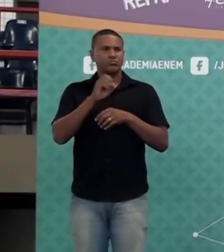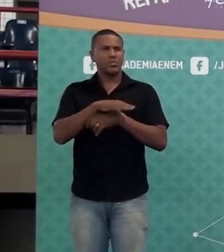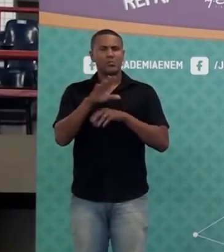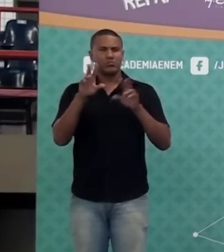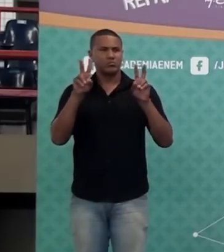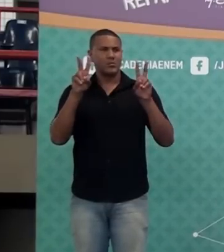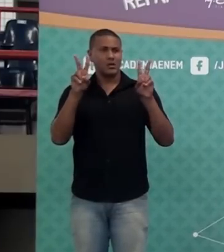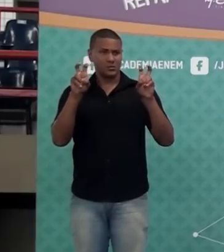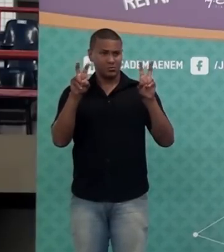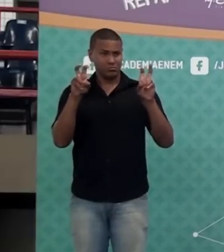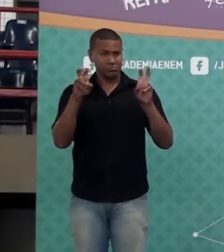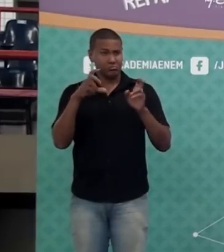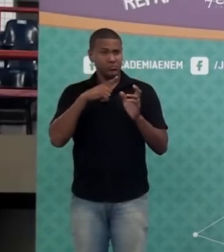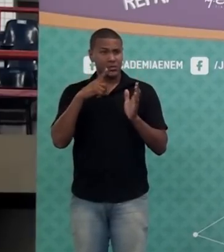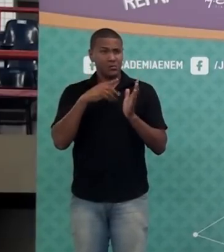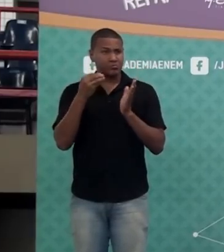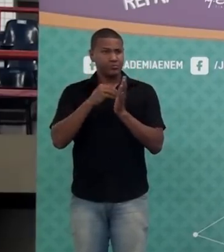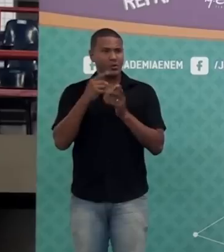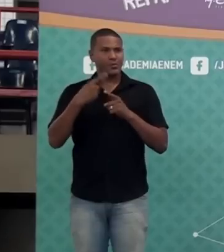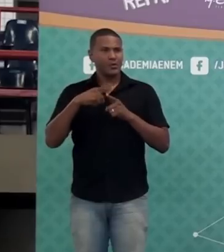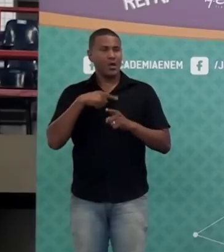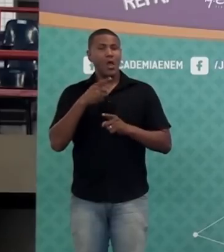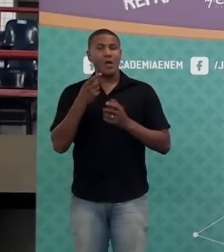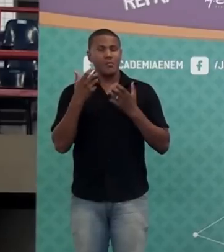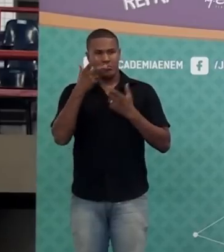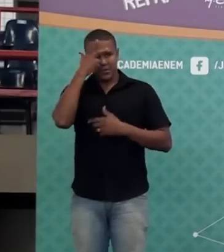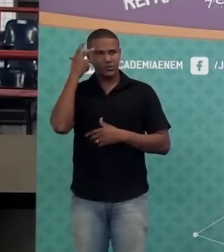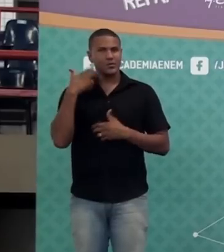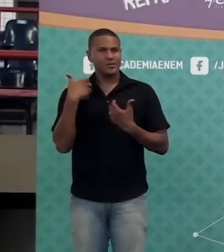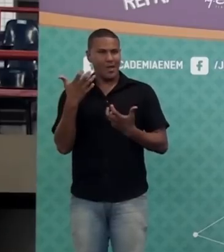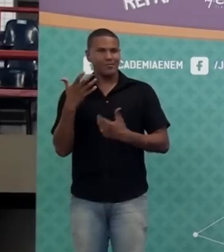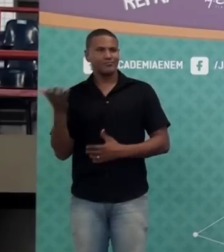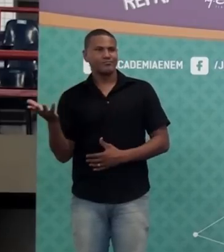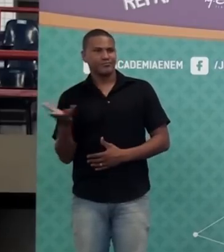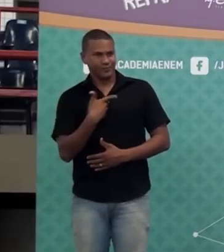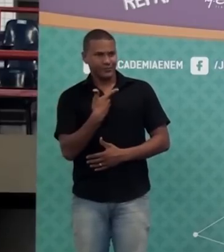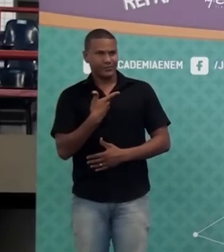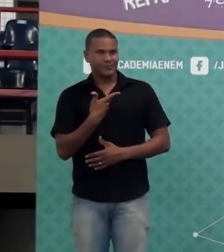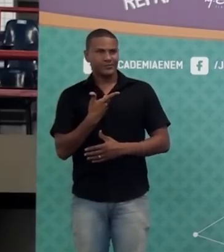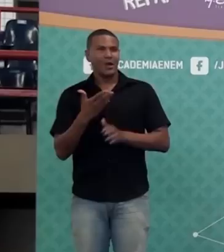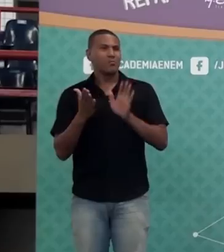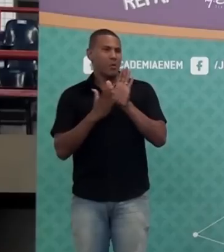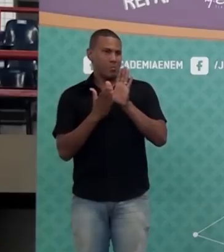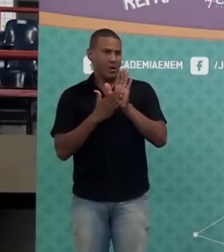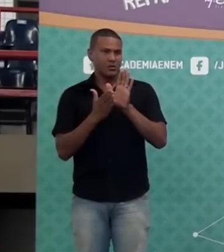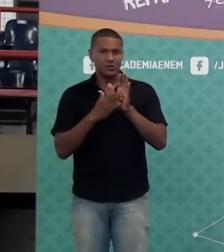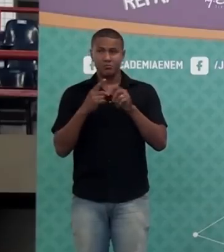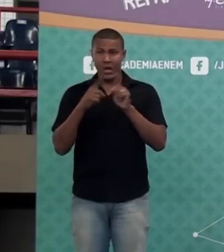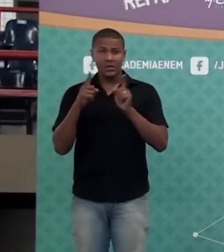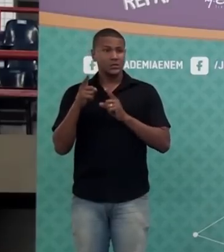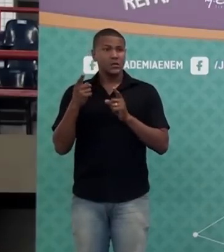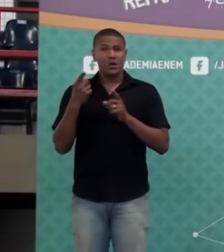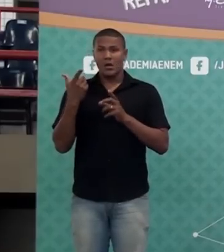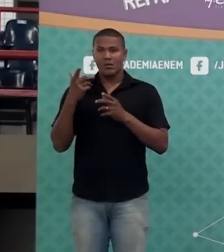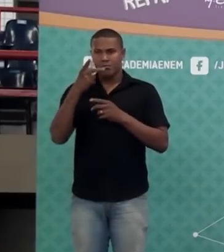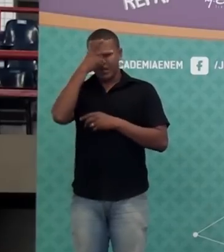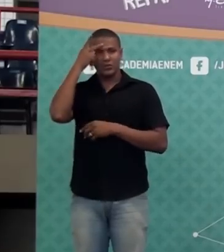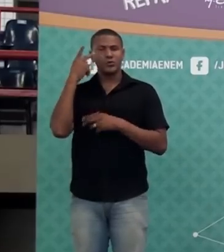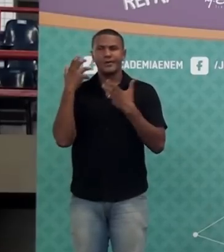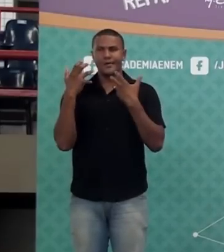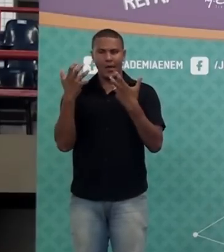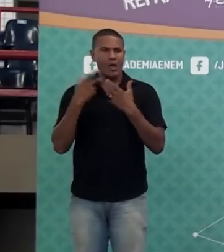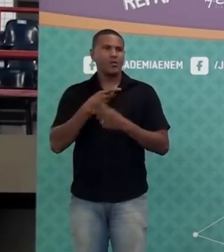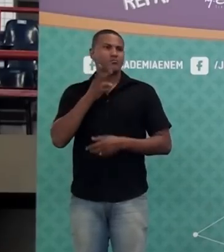serem retiradas todas as barracas, e outra parte da sociedade queria que essas barracas permanecessem. Então,